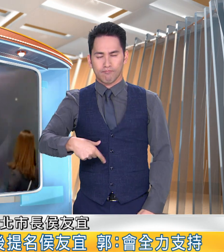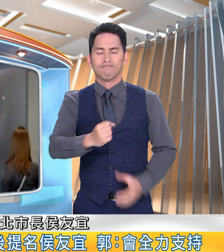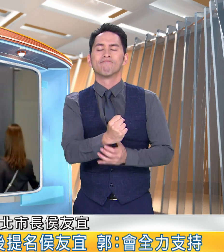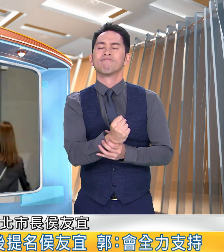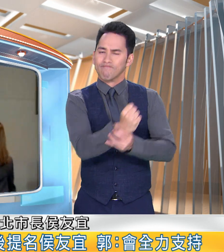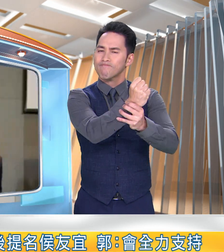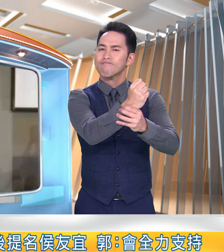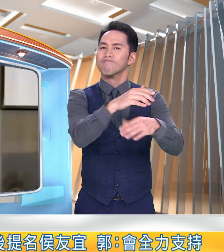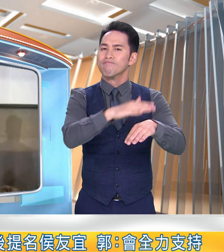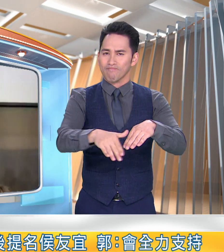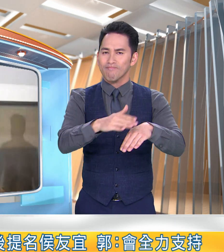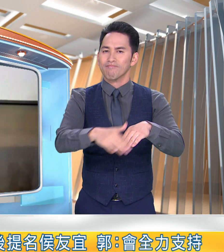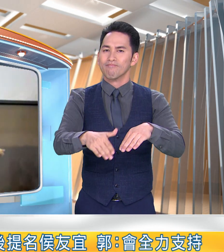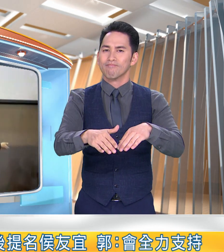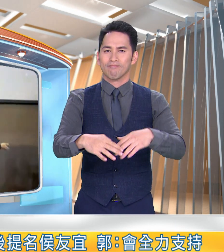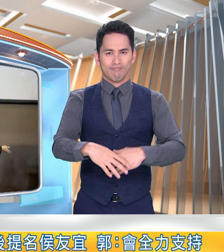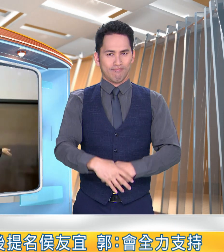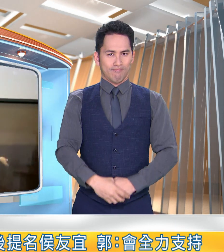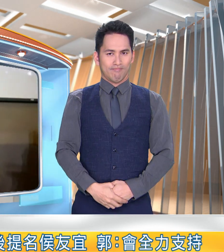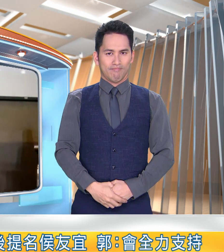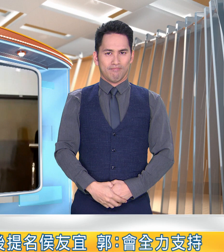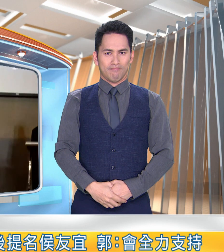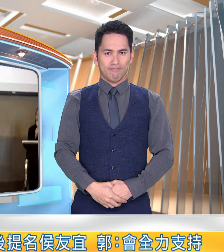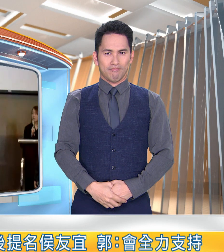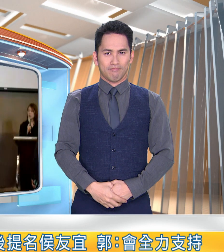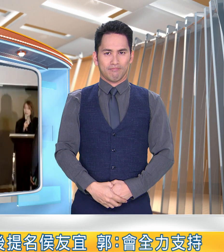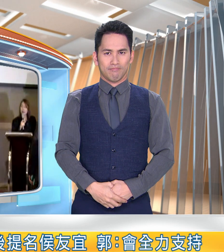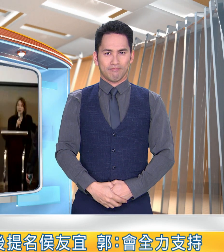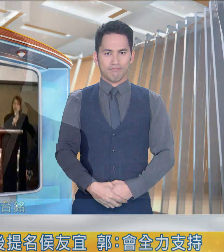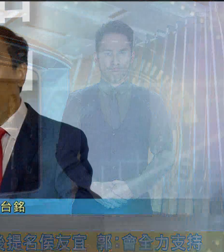宜，他会全力支持。